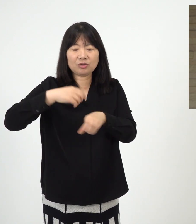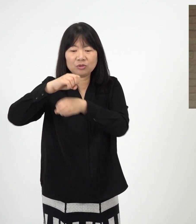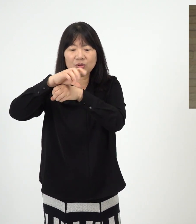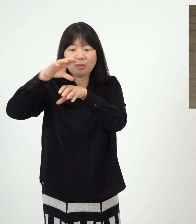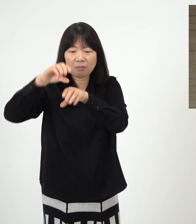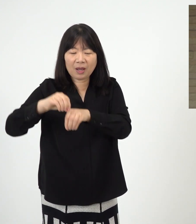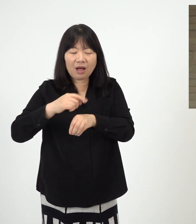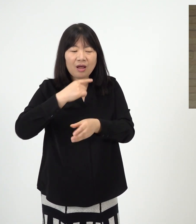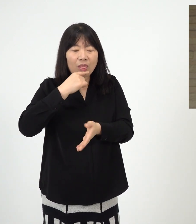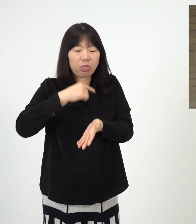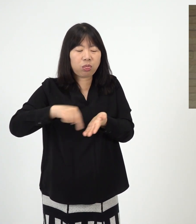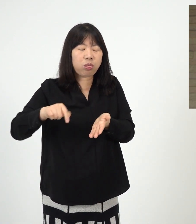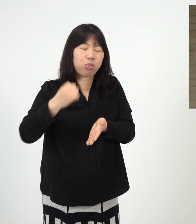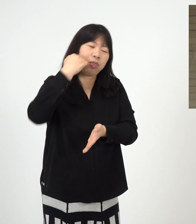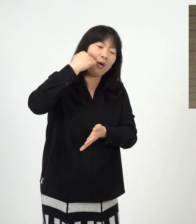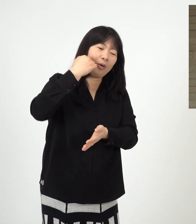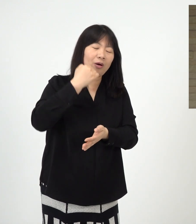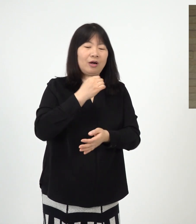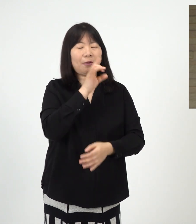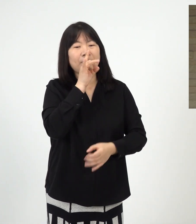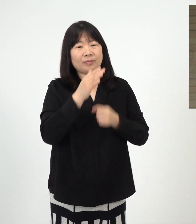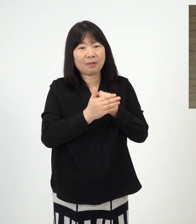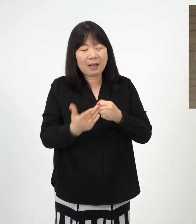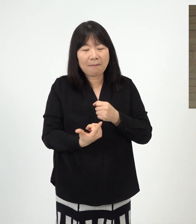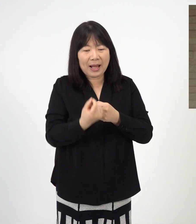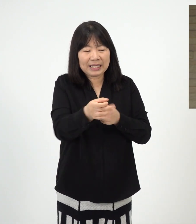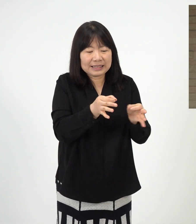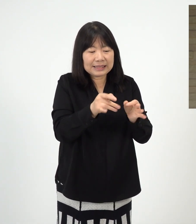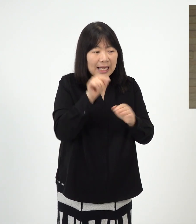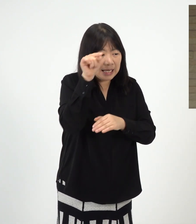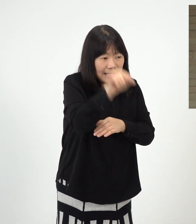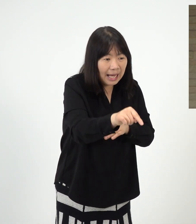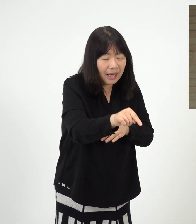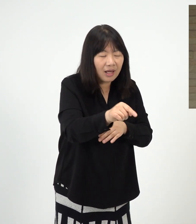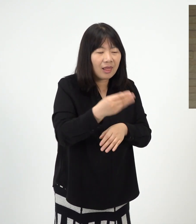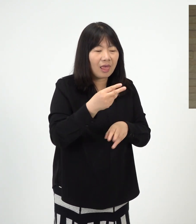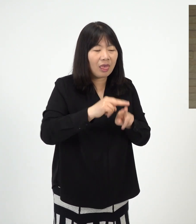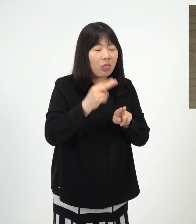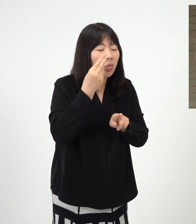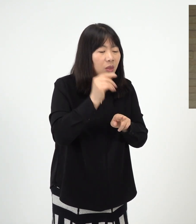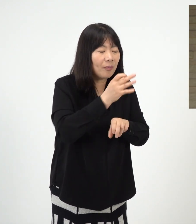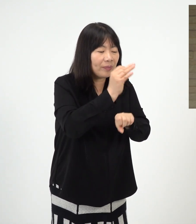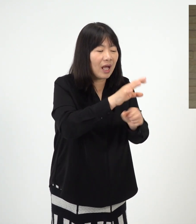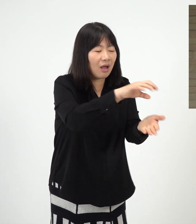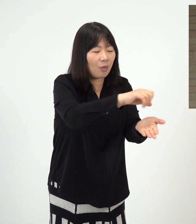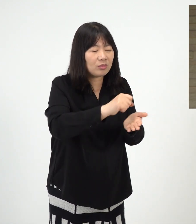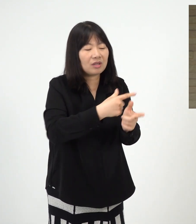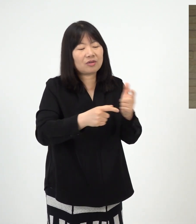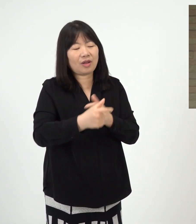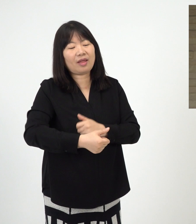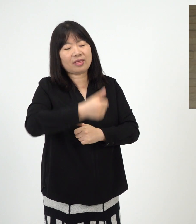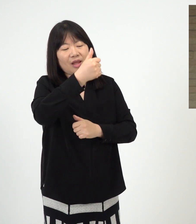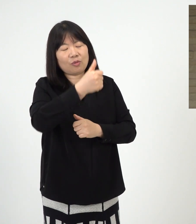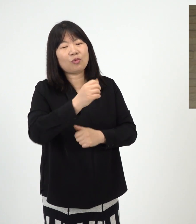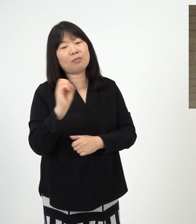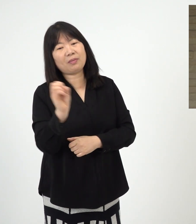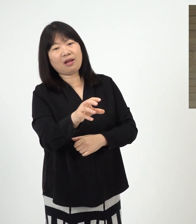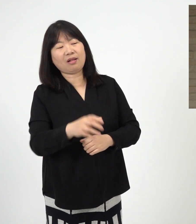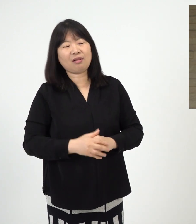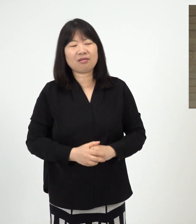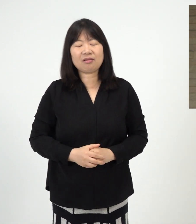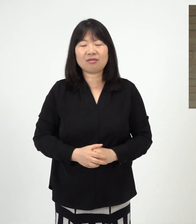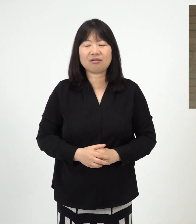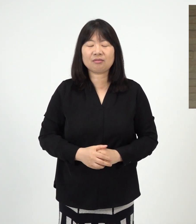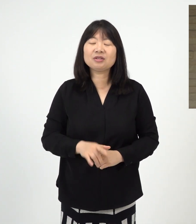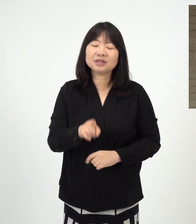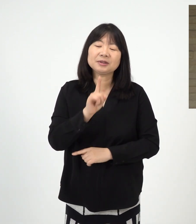동네로 나가서 가게 문 연 데를 찾아서 기름을 사오는 게 빠를 것이다. 그래서 그